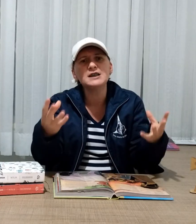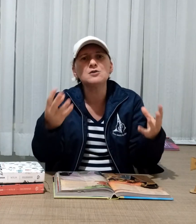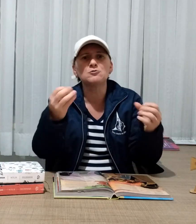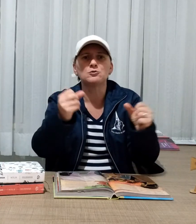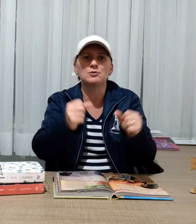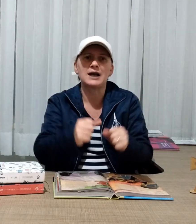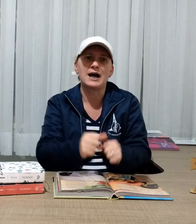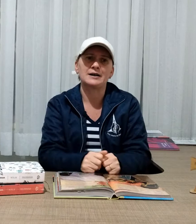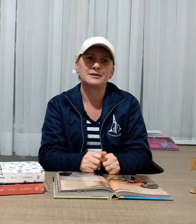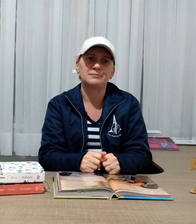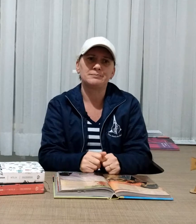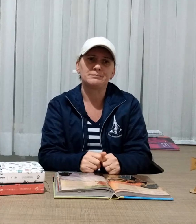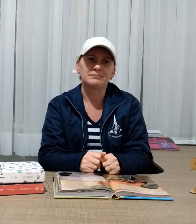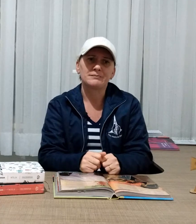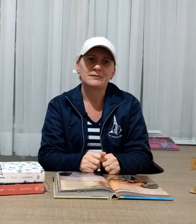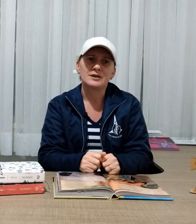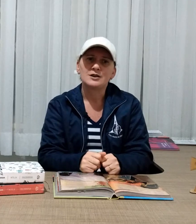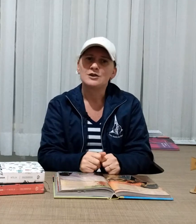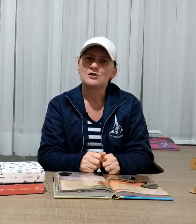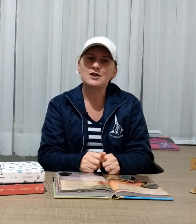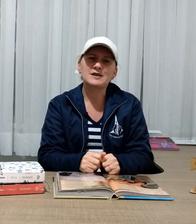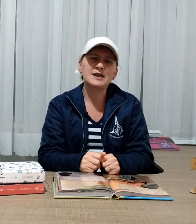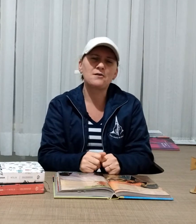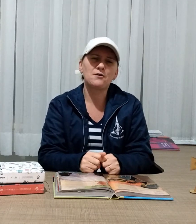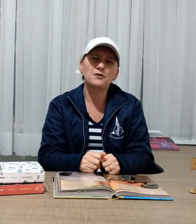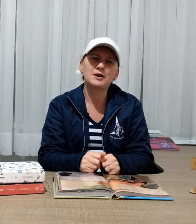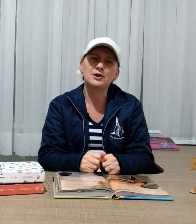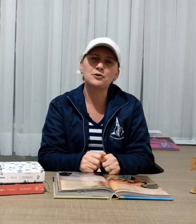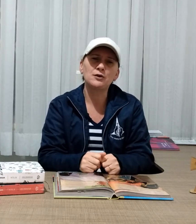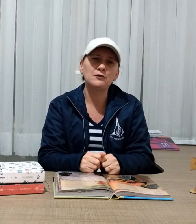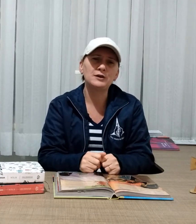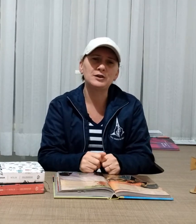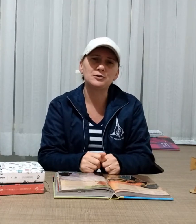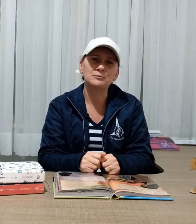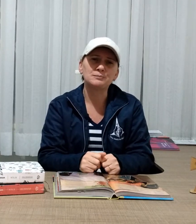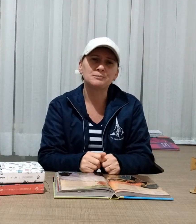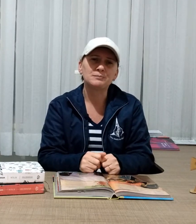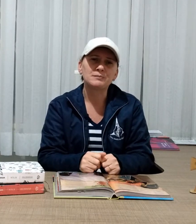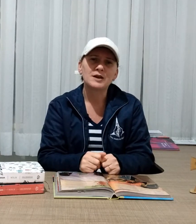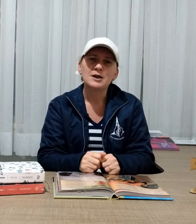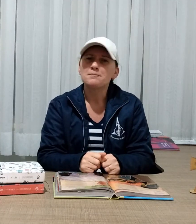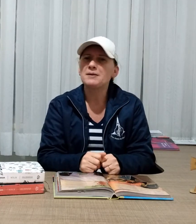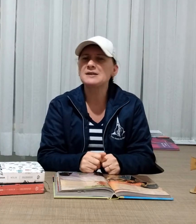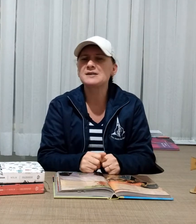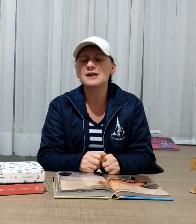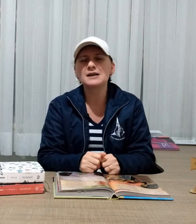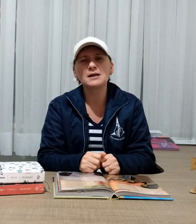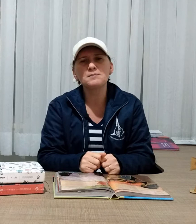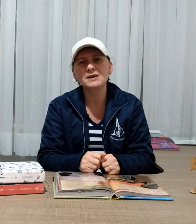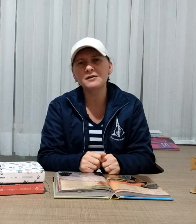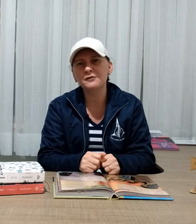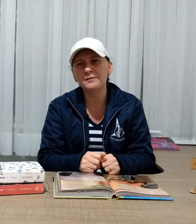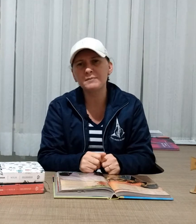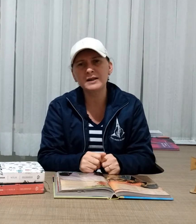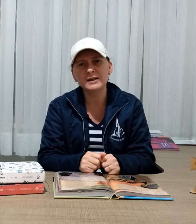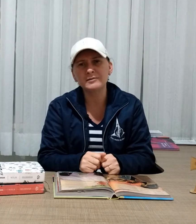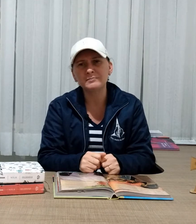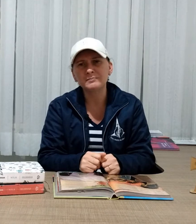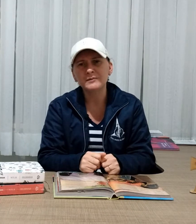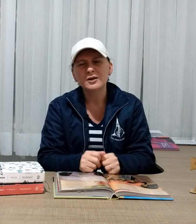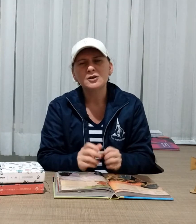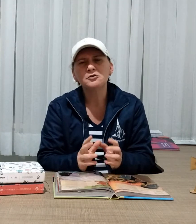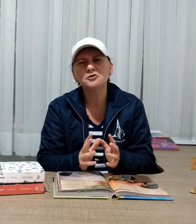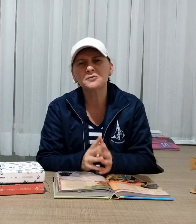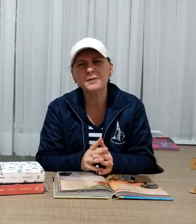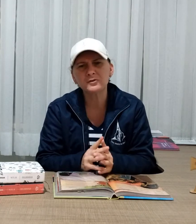consegui um lugar. Já estava ficando aflito. Pensei na minha